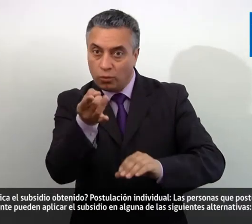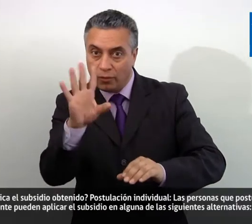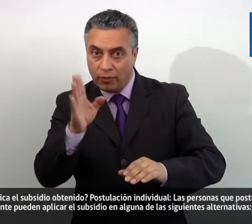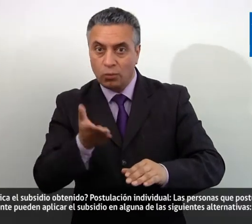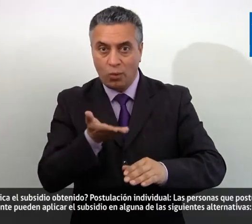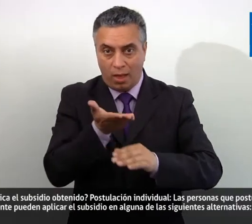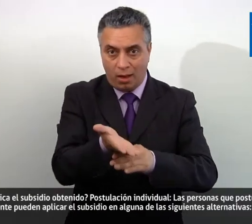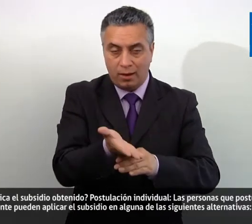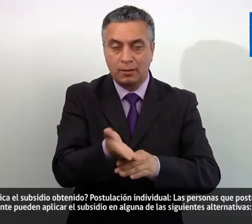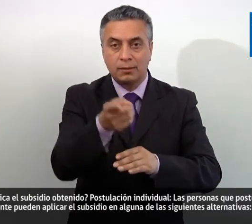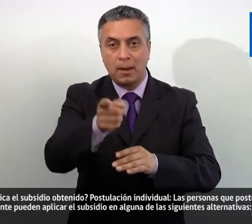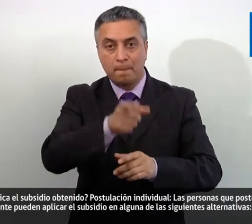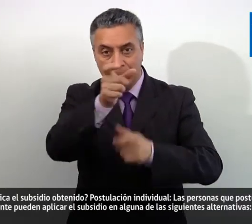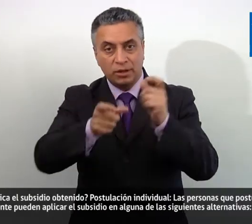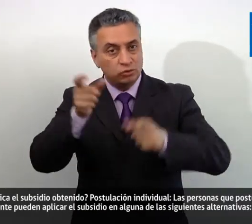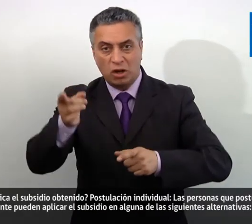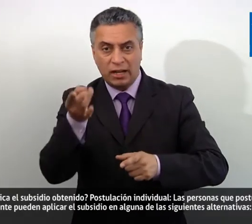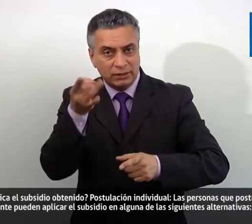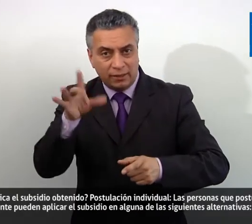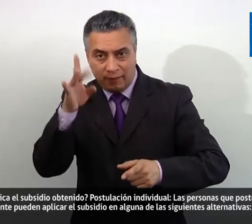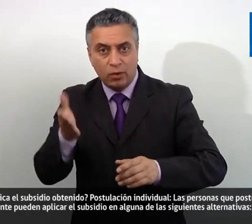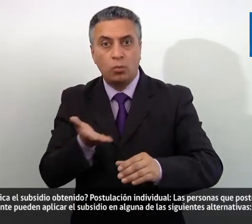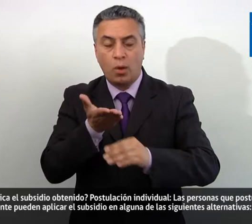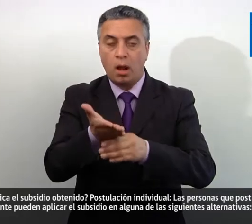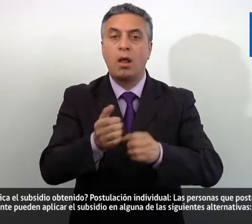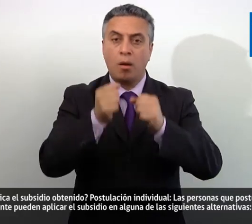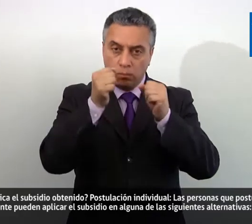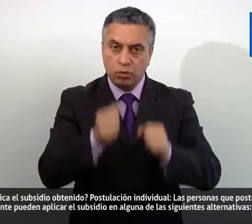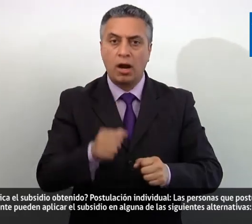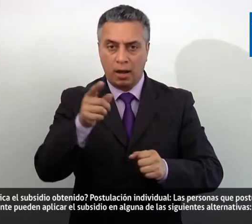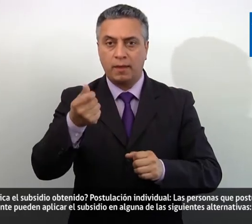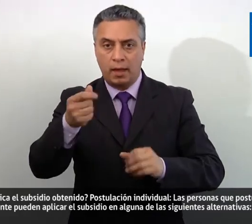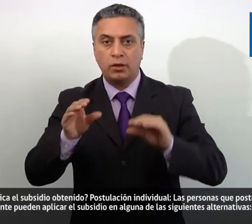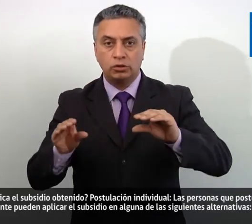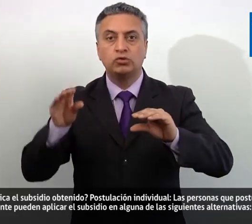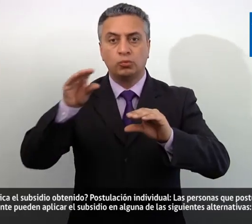¿Cómo se aplica el subsidio obtenido? Postulación individual. Las